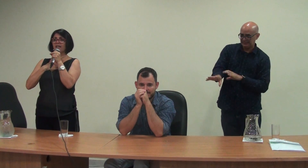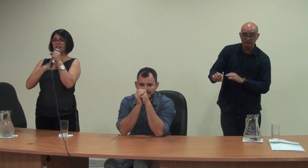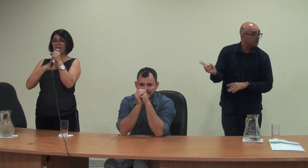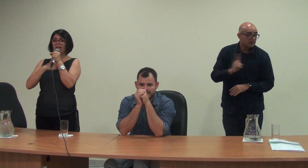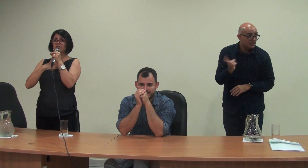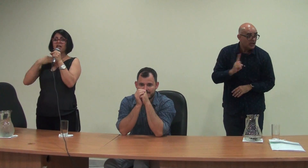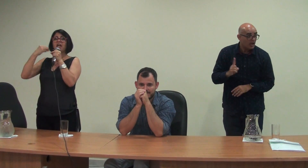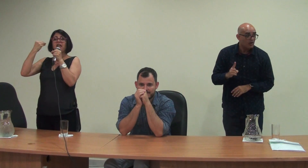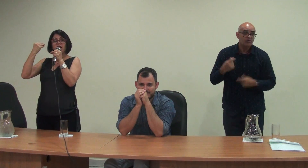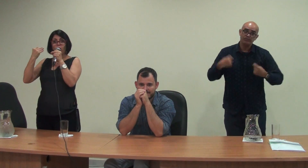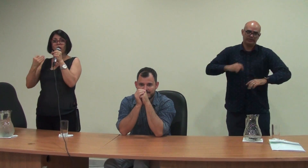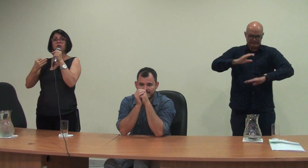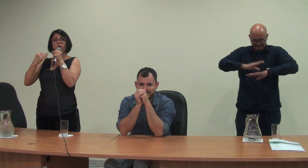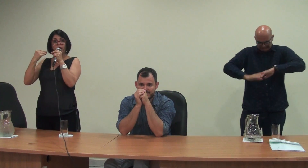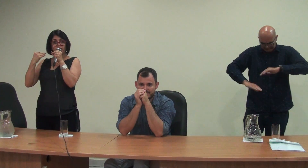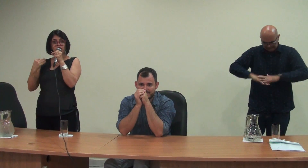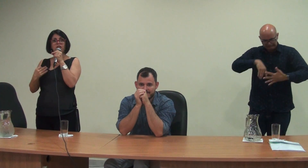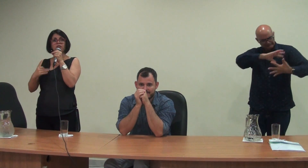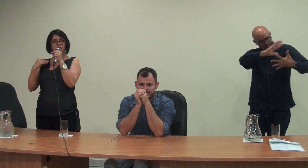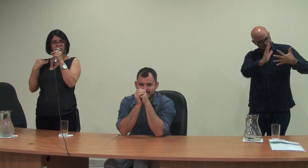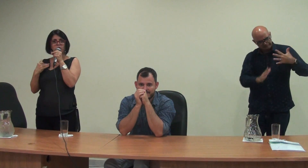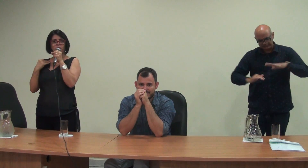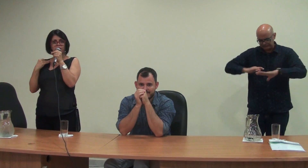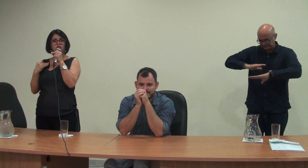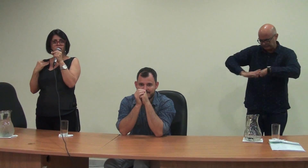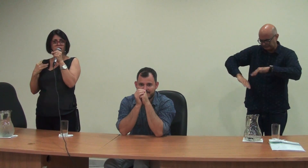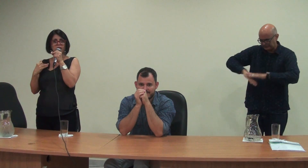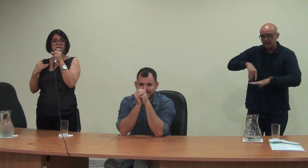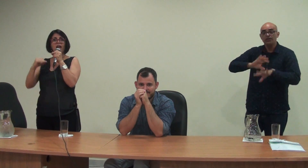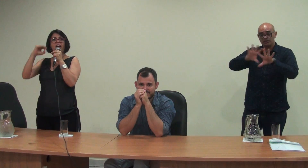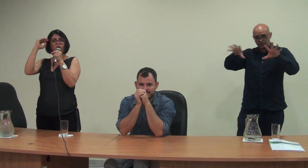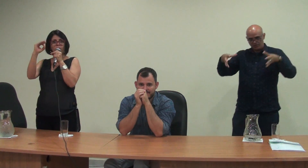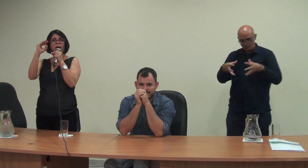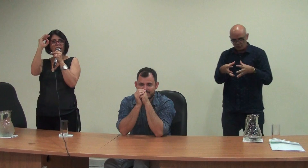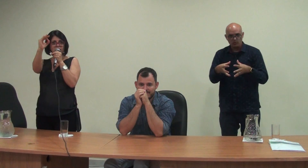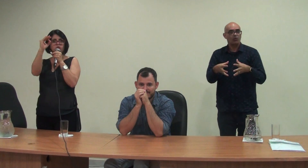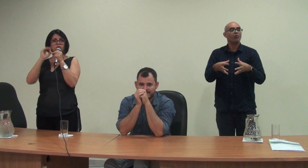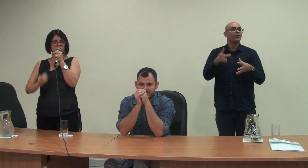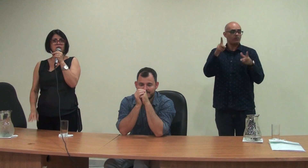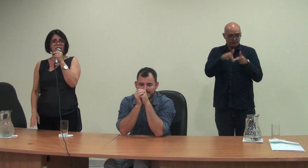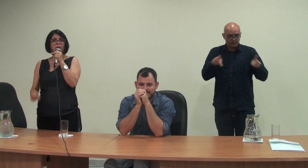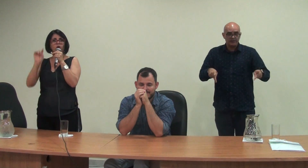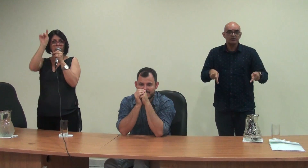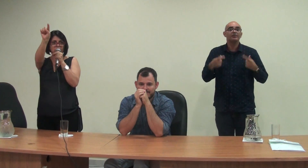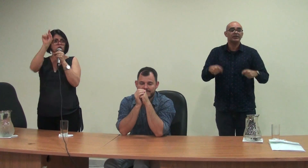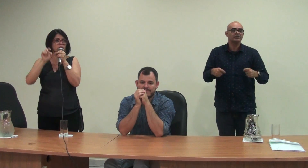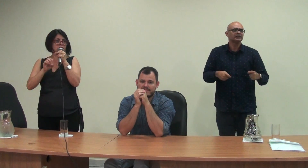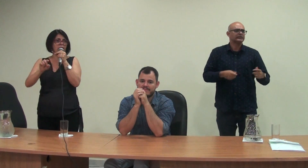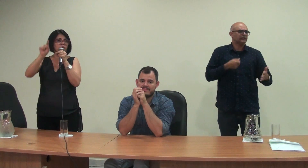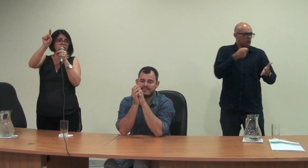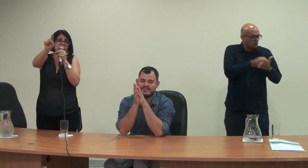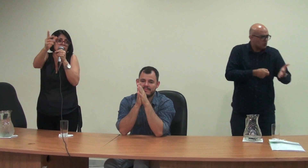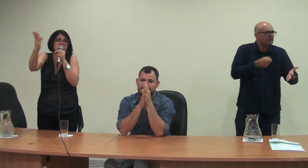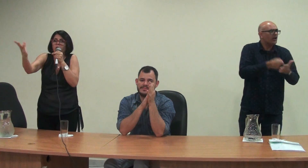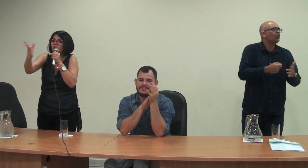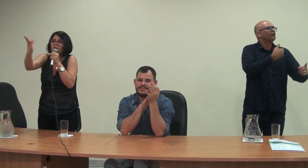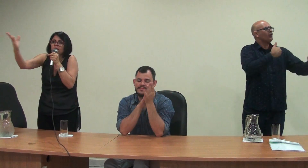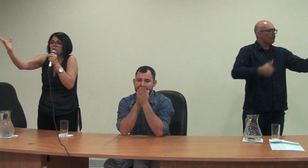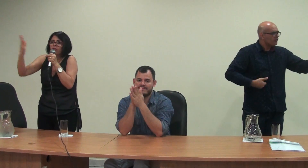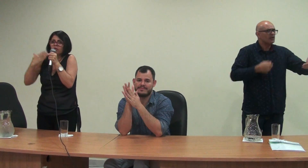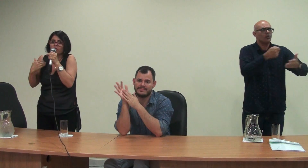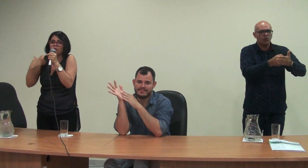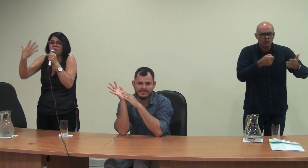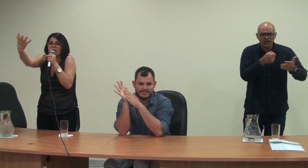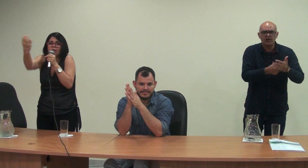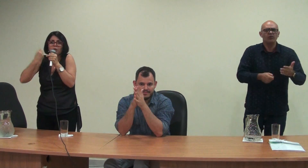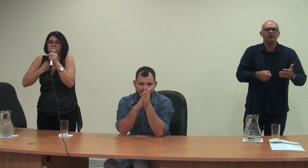Essa é a nossa realidade. Enquanto coletivo de professores, é cobrar isso do sistema, é cobrar isso do Estado. Falar assim: